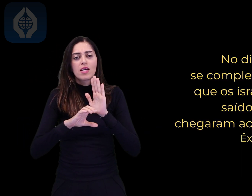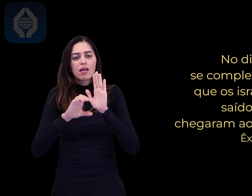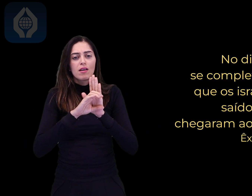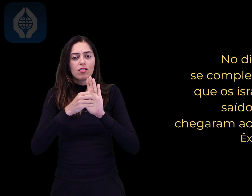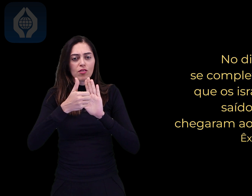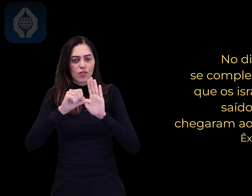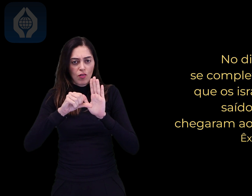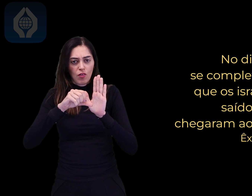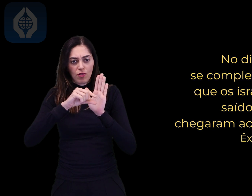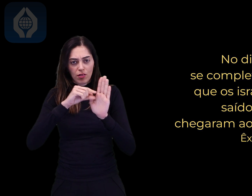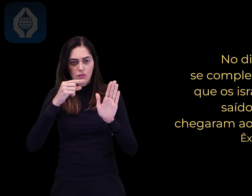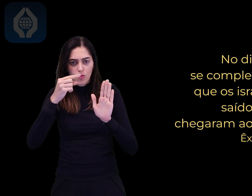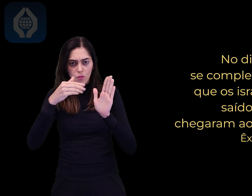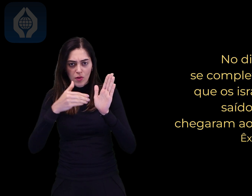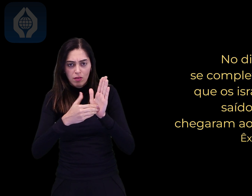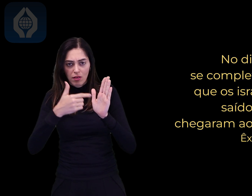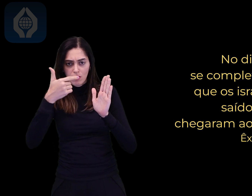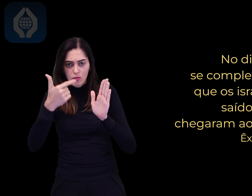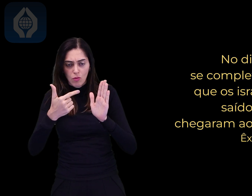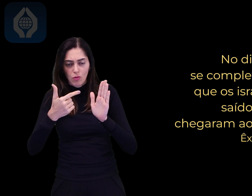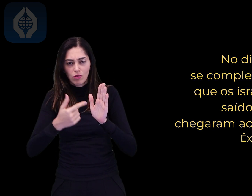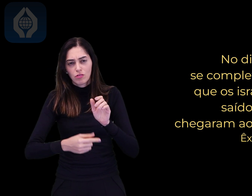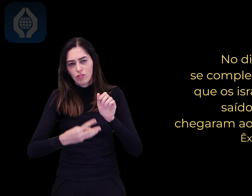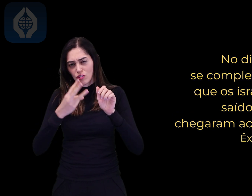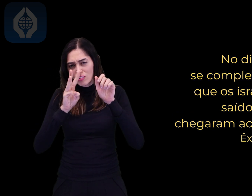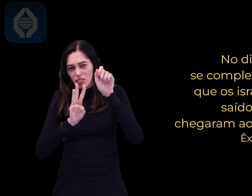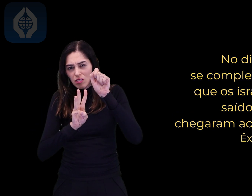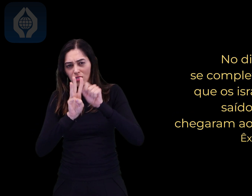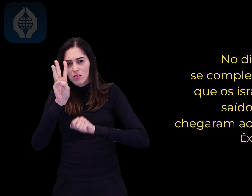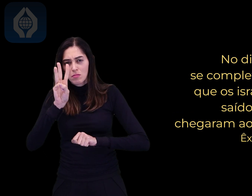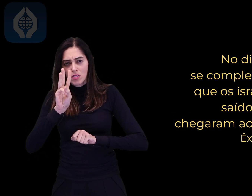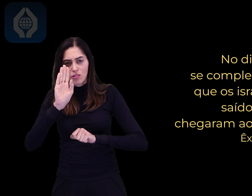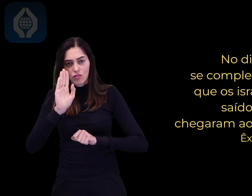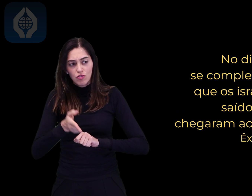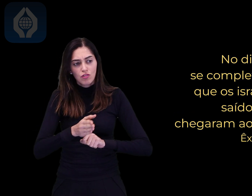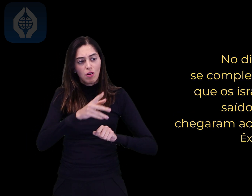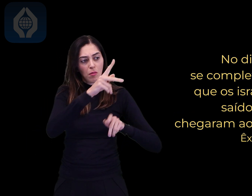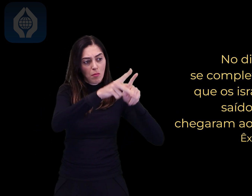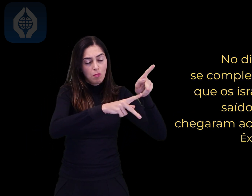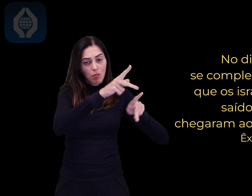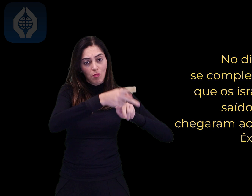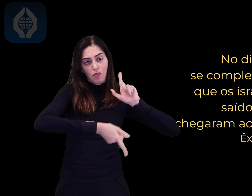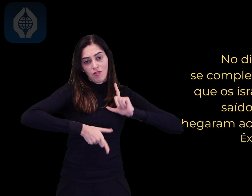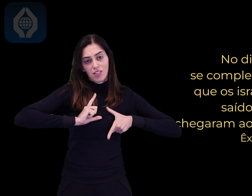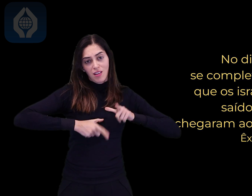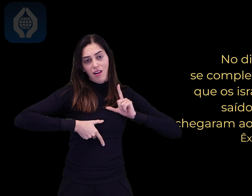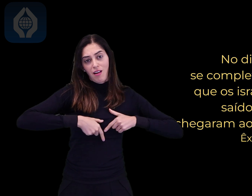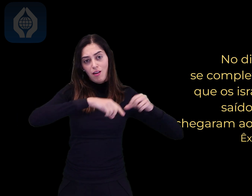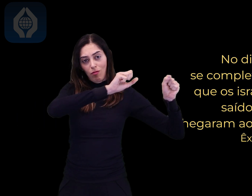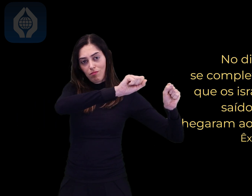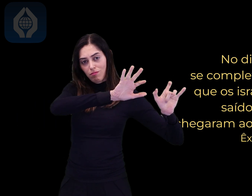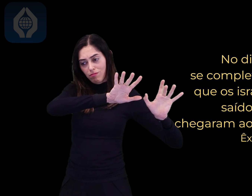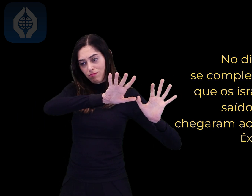no dia em que se completaram 3 meses que os israelitas haviam saído do Egito, chegaram ao deserto de